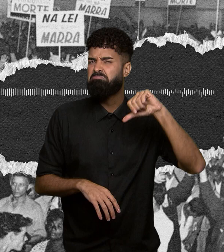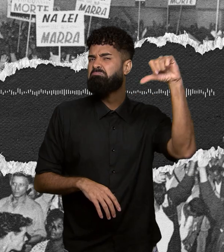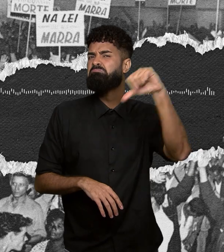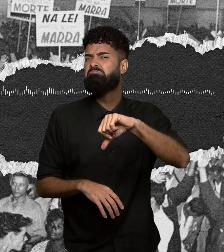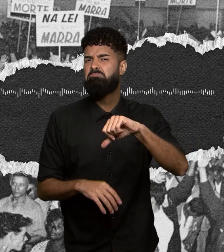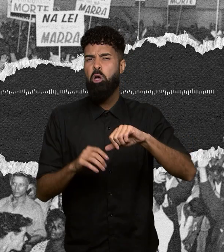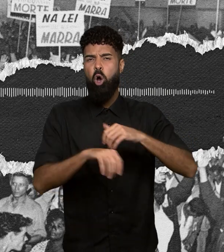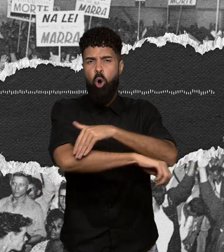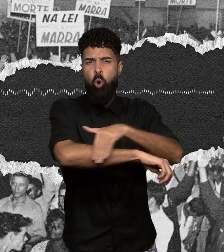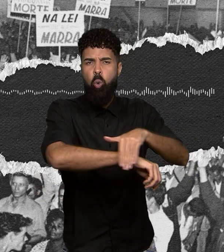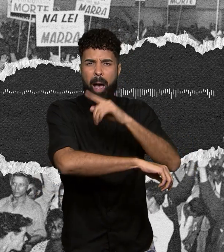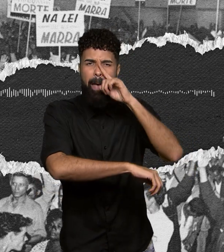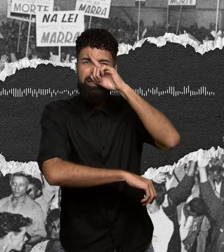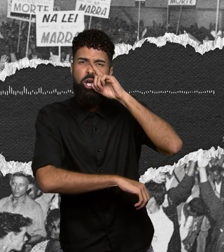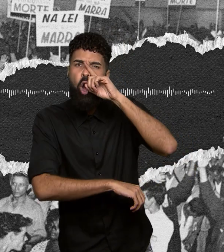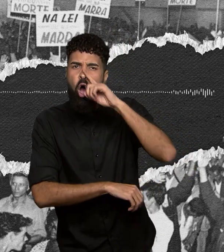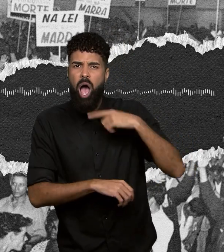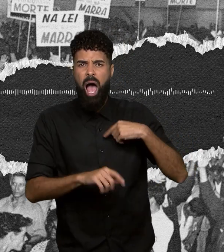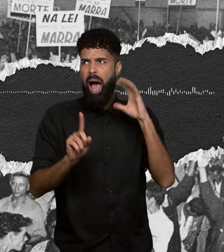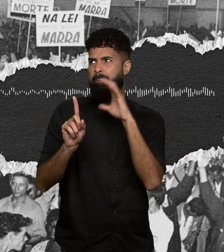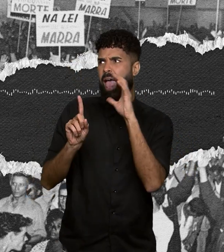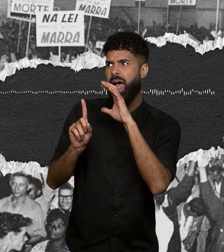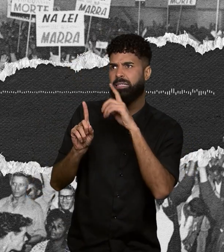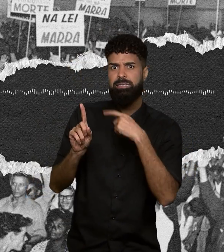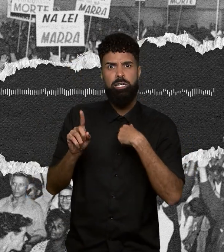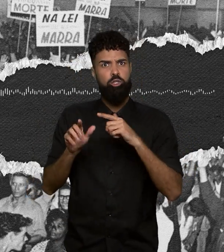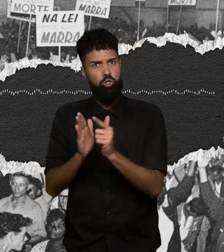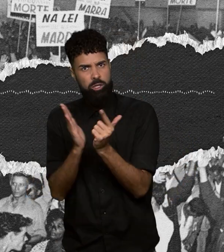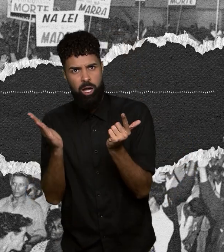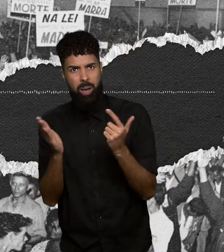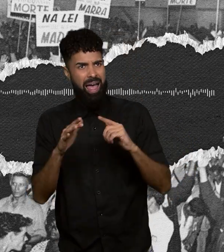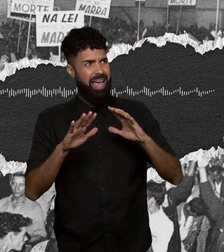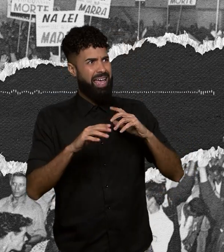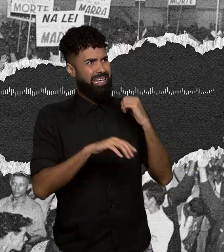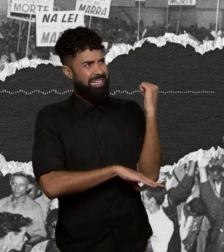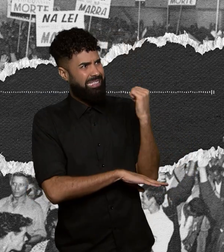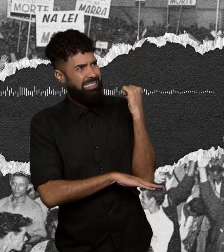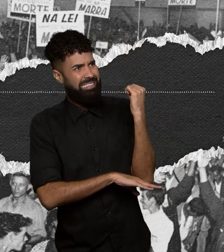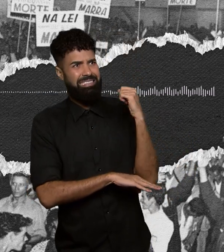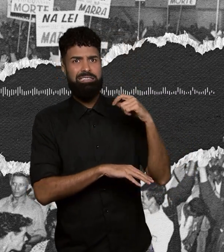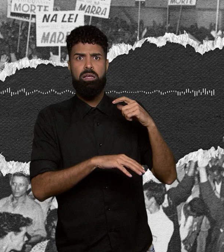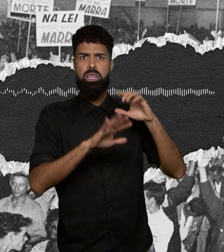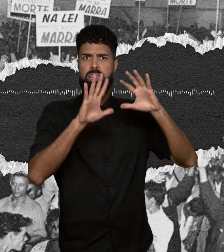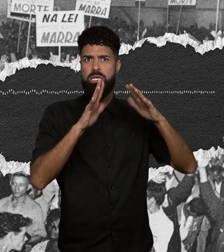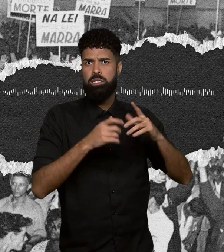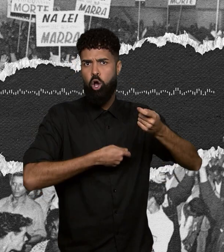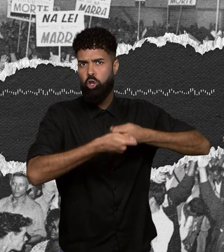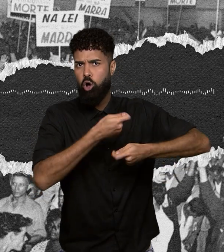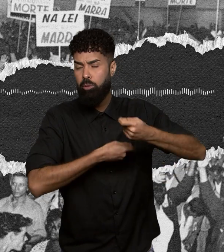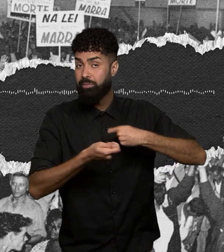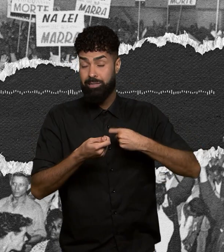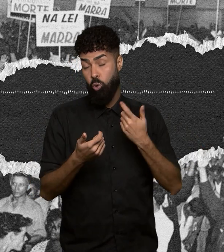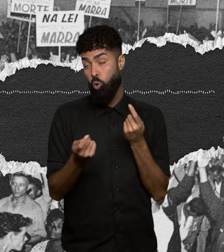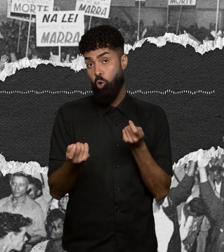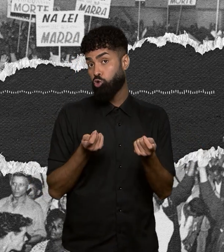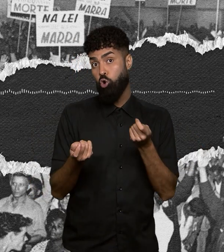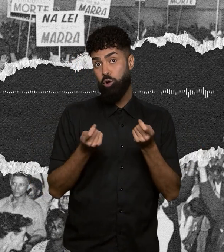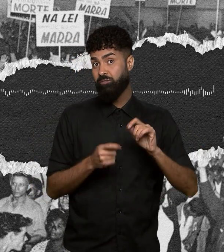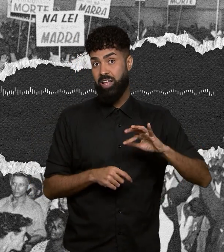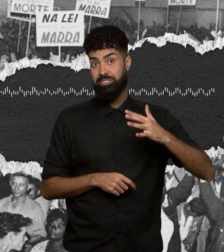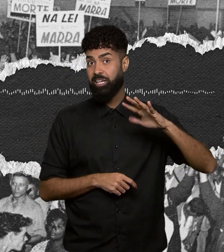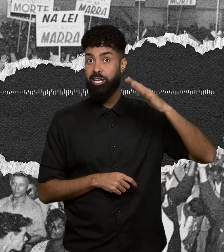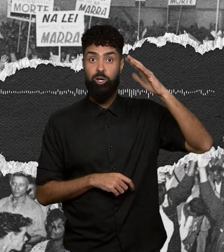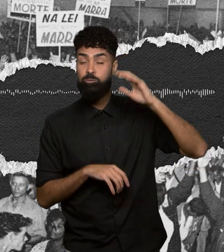ameaças aos jornais agravamento da crise econômica e financeira já então Total descontrole inflacionário